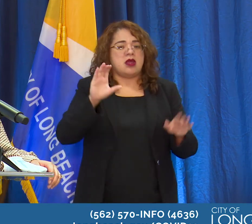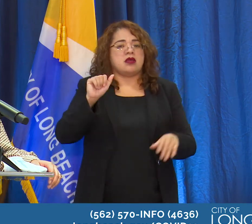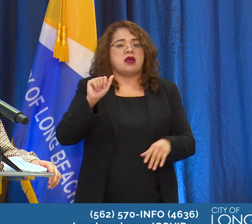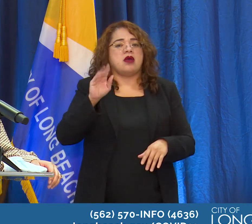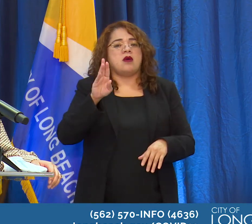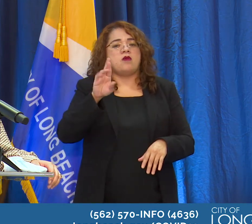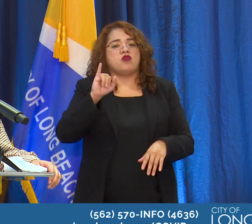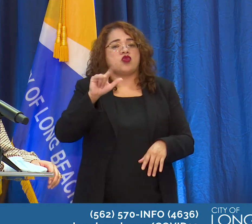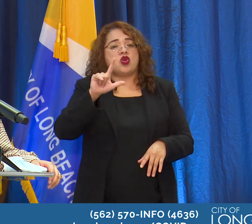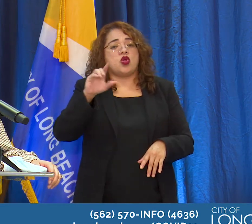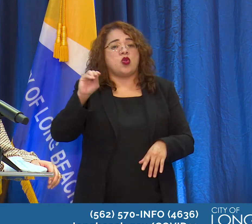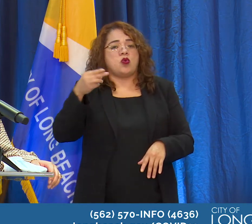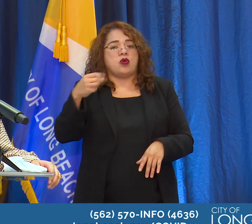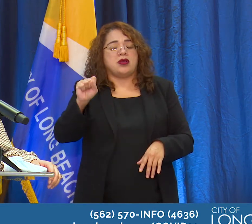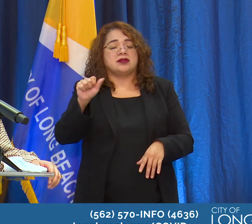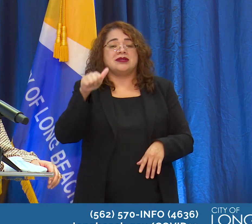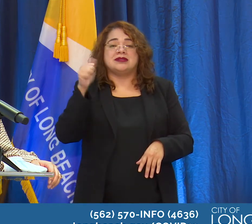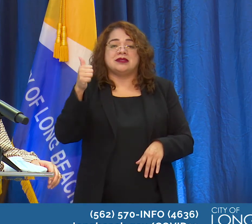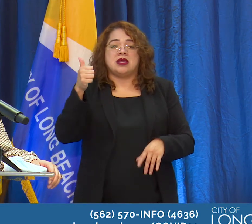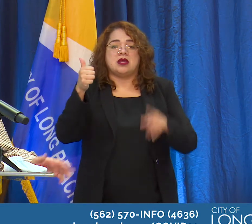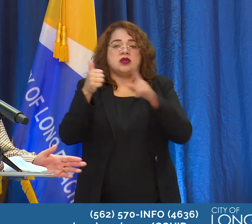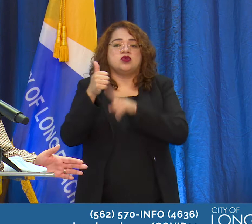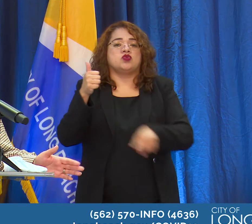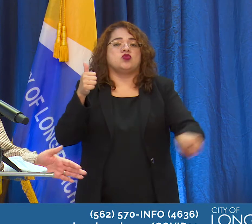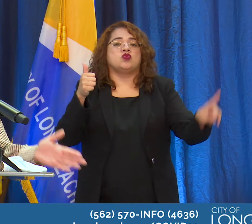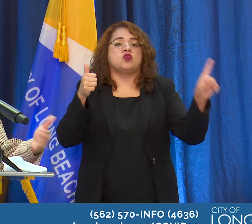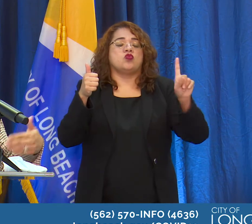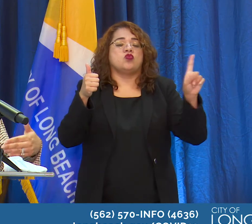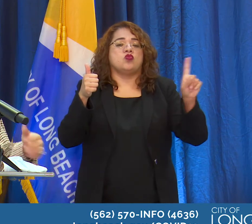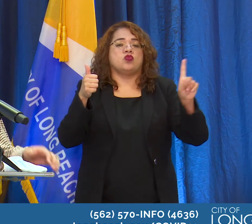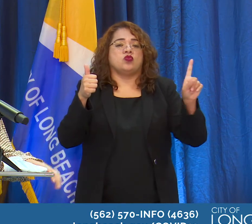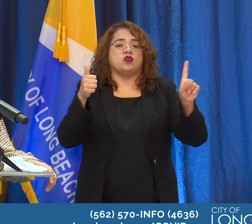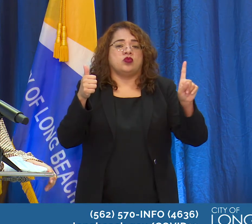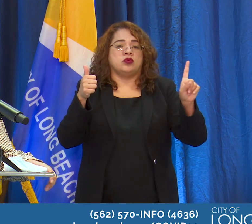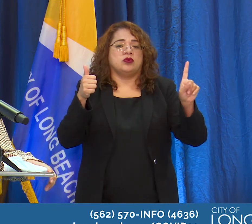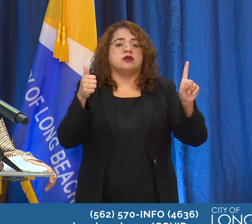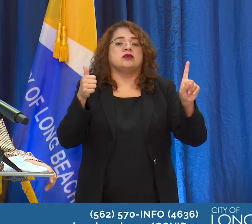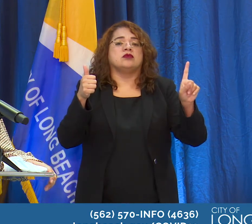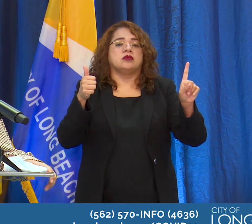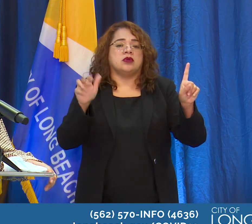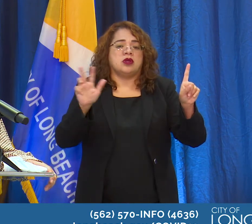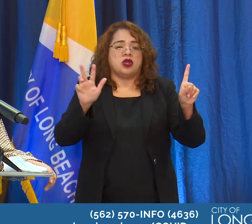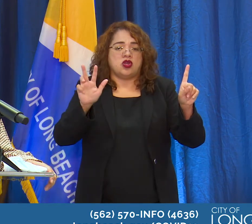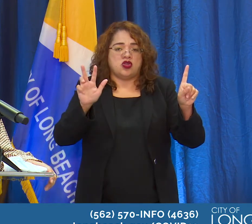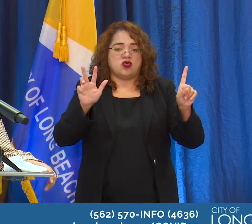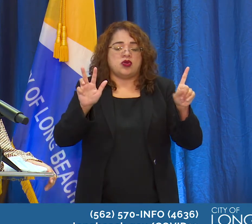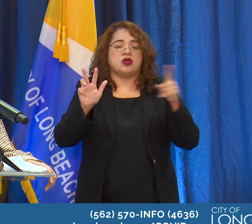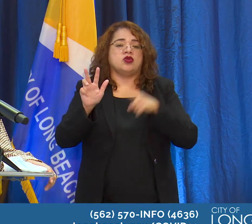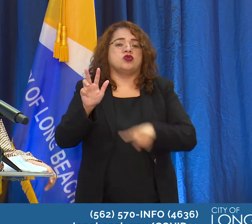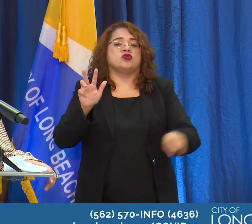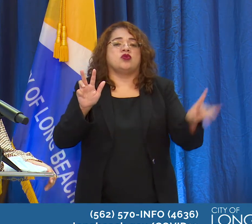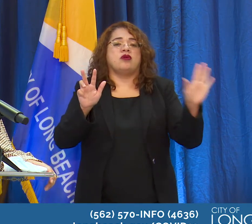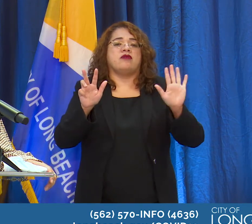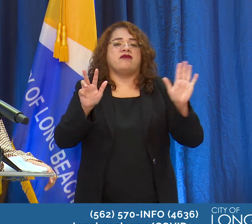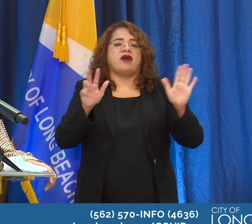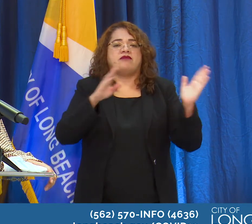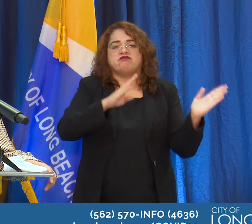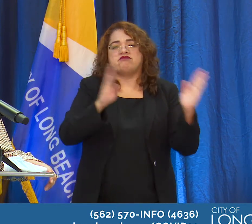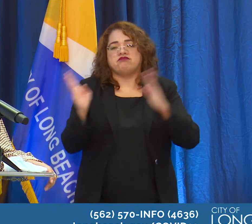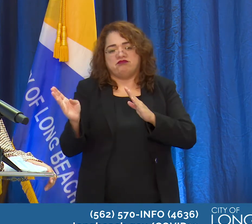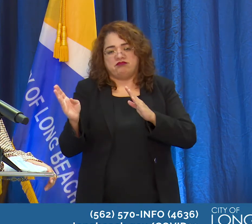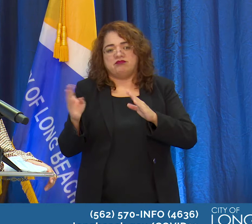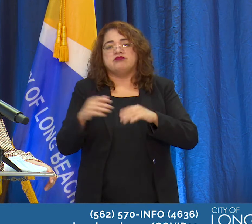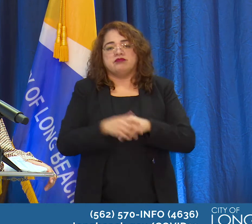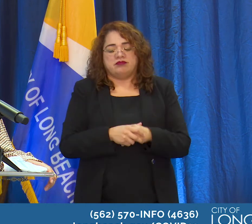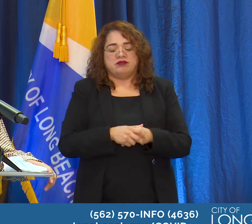High School entre las 10 y 1 de la tarde, 10 de la mañana a 1 de la tarde y otra vez de 3 a 5 de